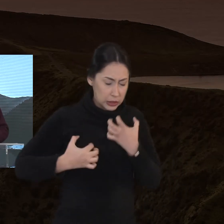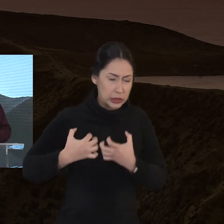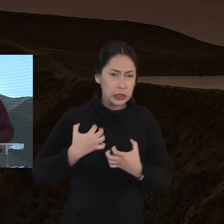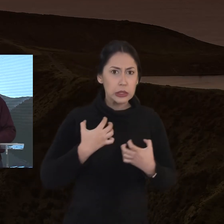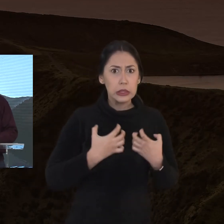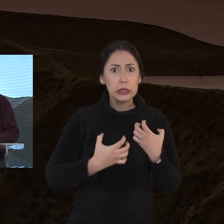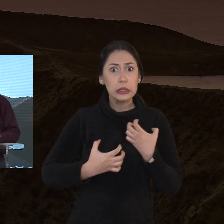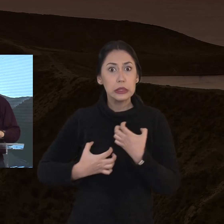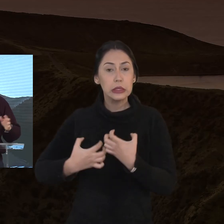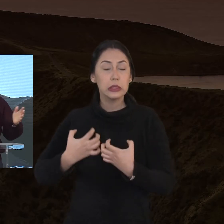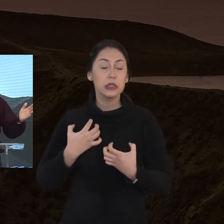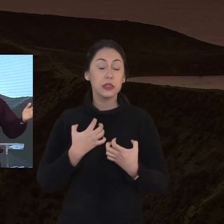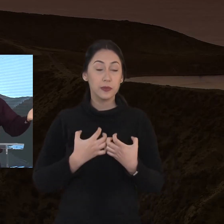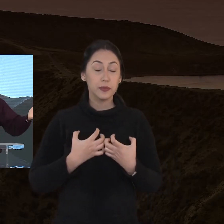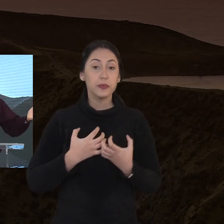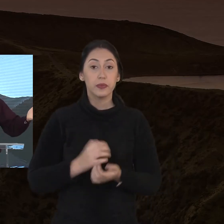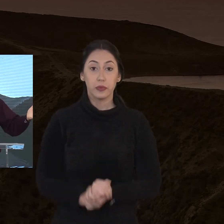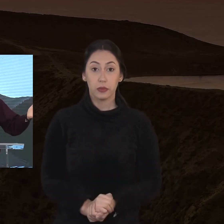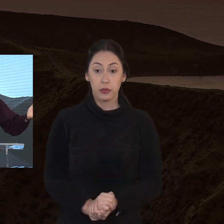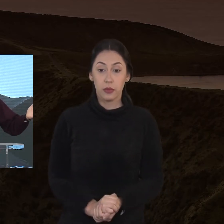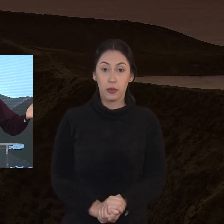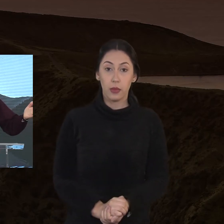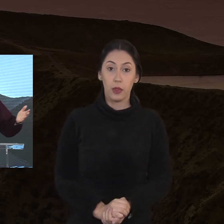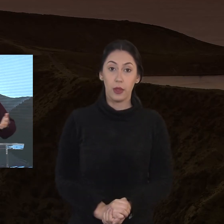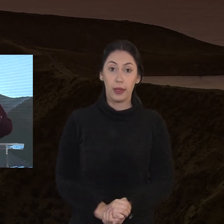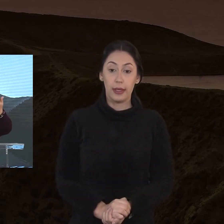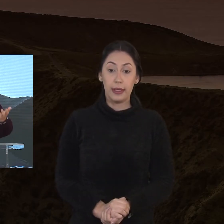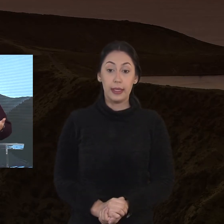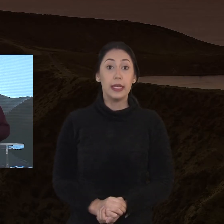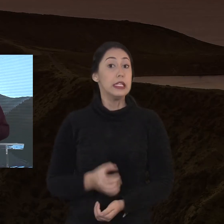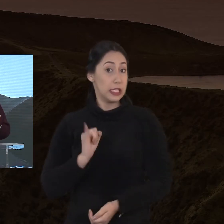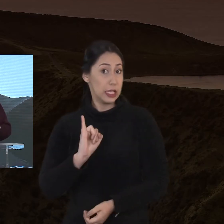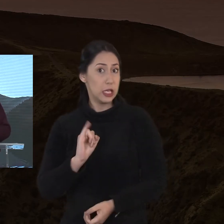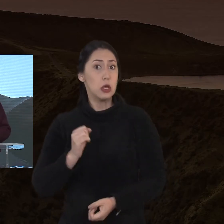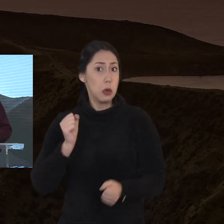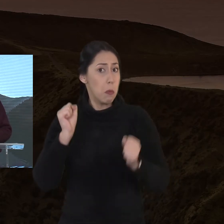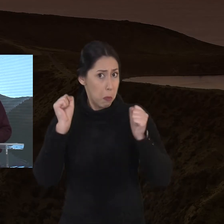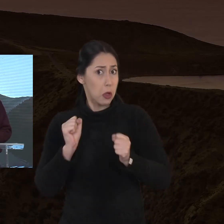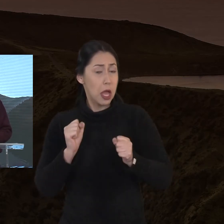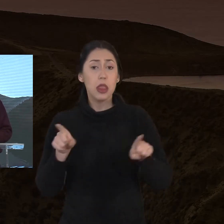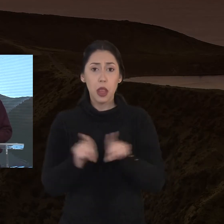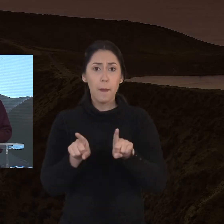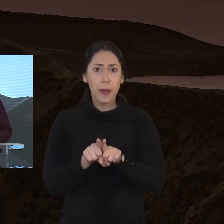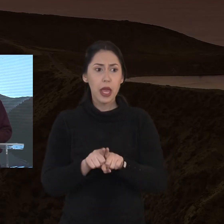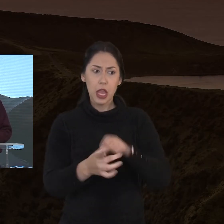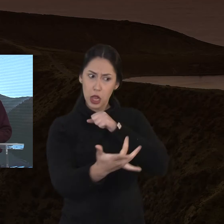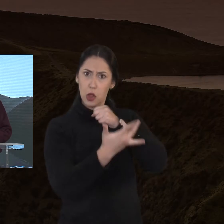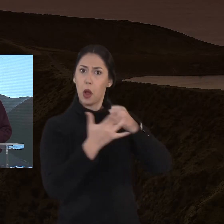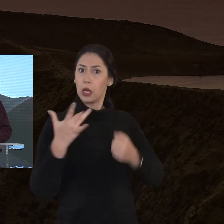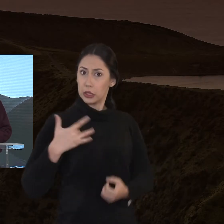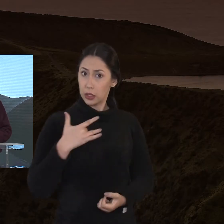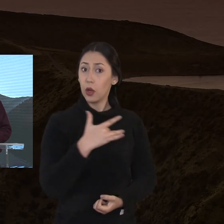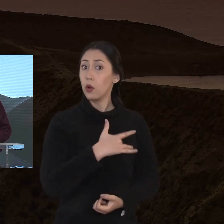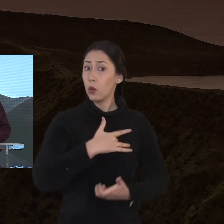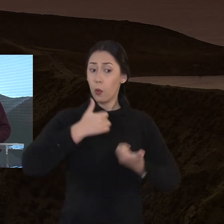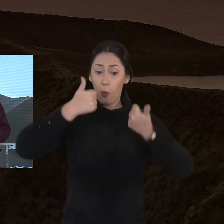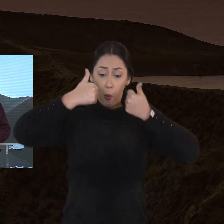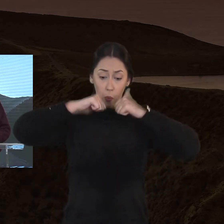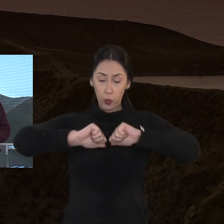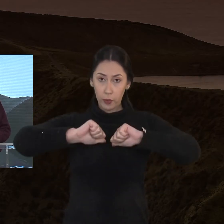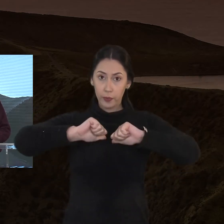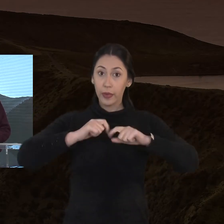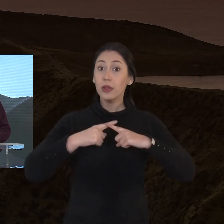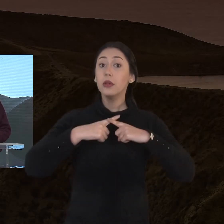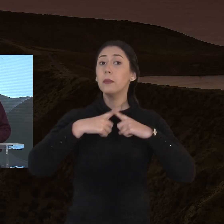mental né então e claro se puder atacar o nosso estado físico tirar nossa saúde mas